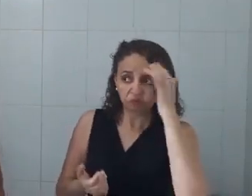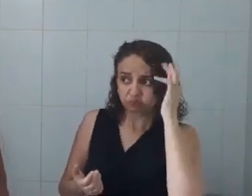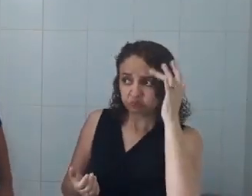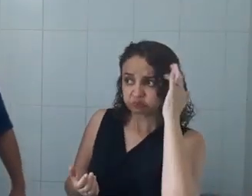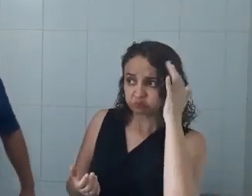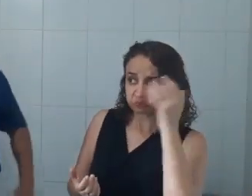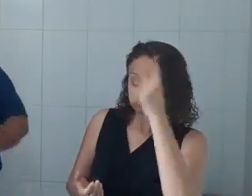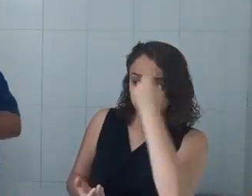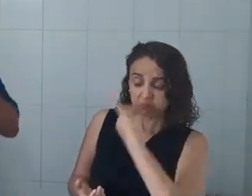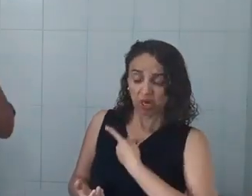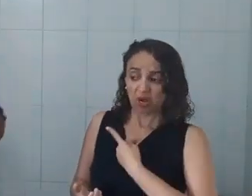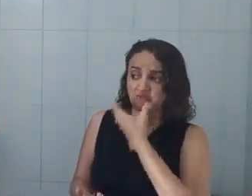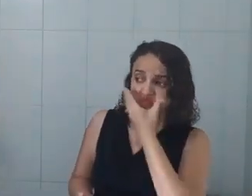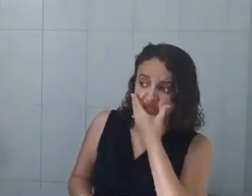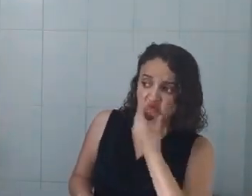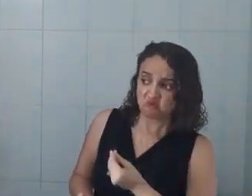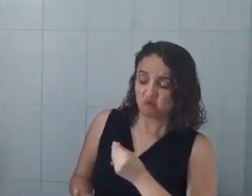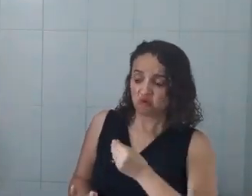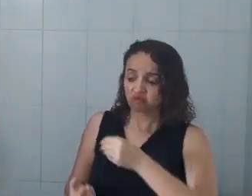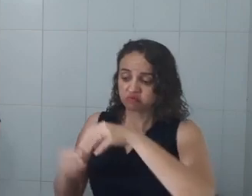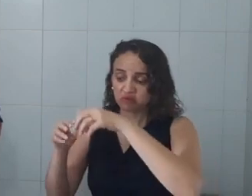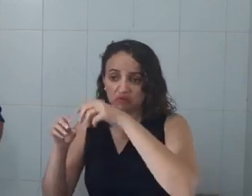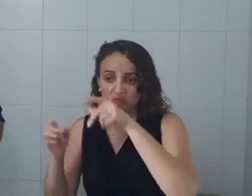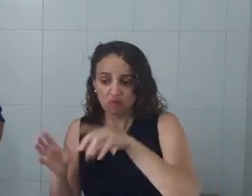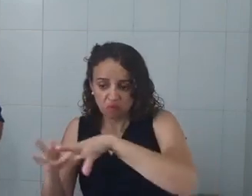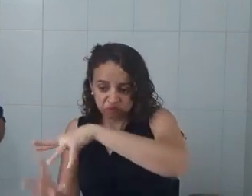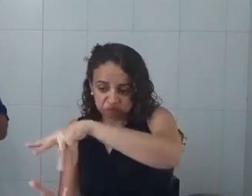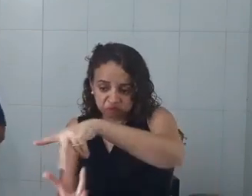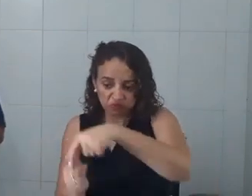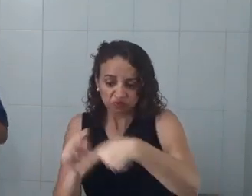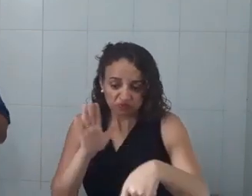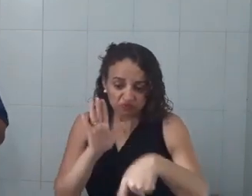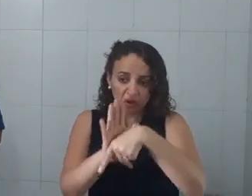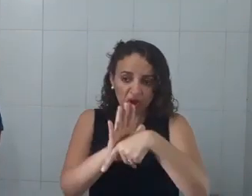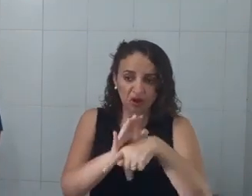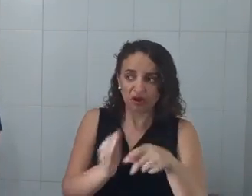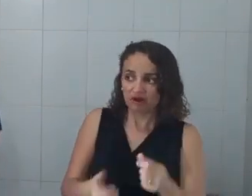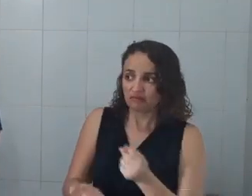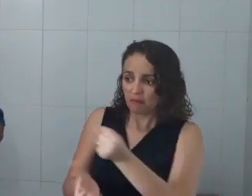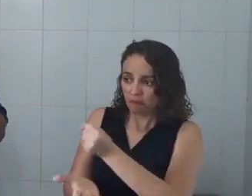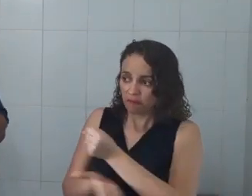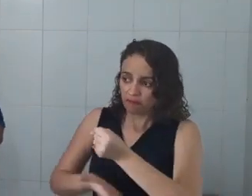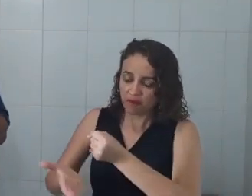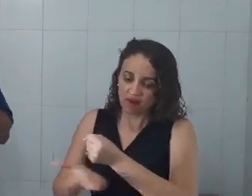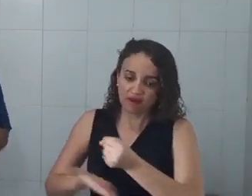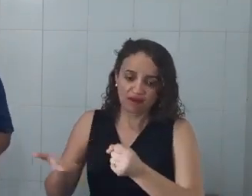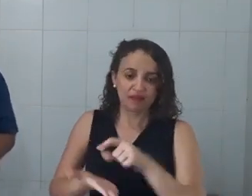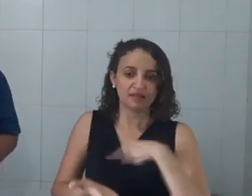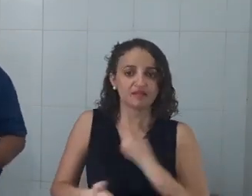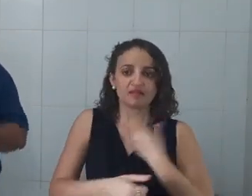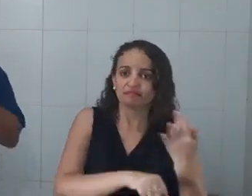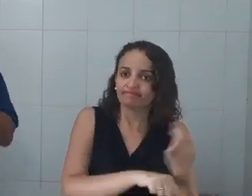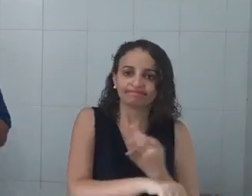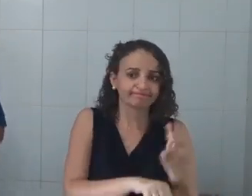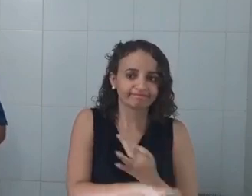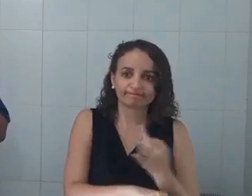coisas dessa terra, nós já não estaríamos aqui, como muitos não suportaram. nós